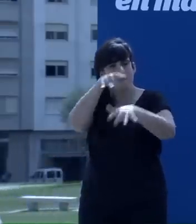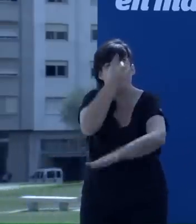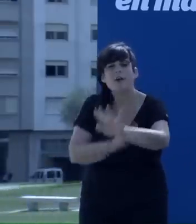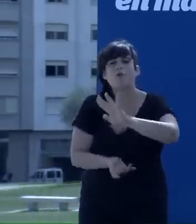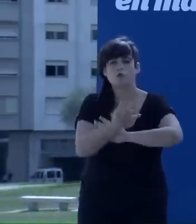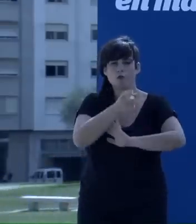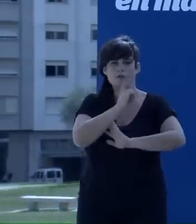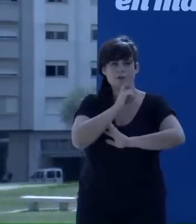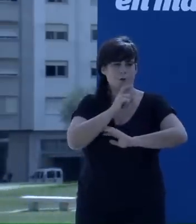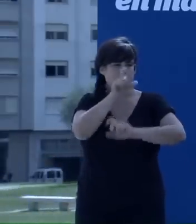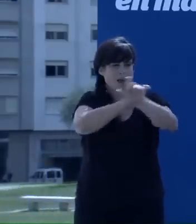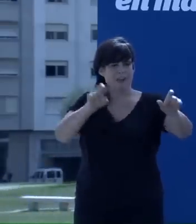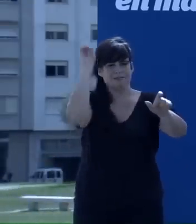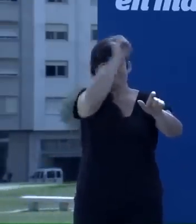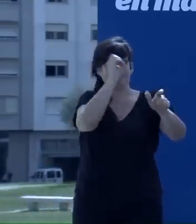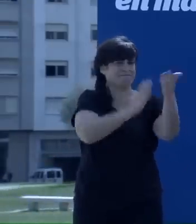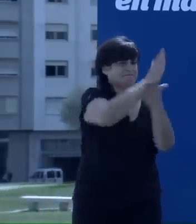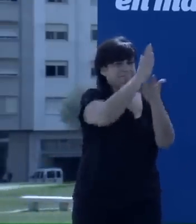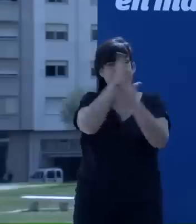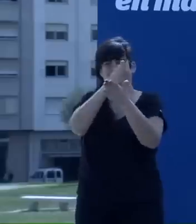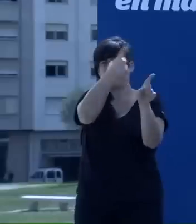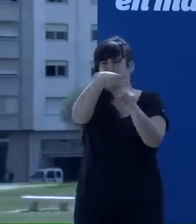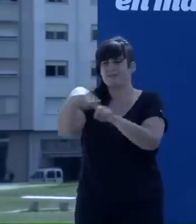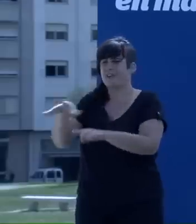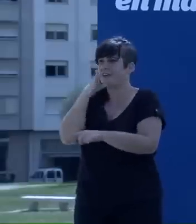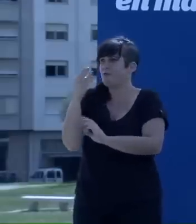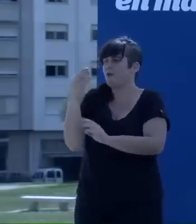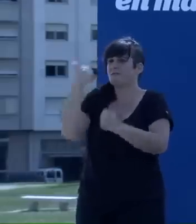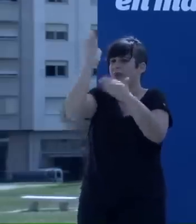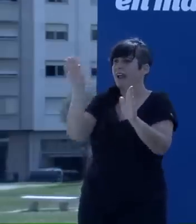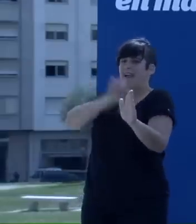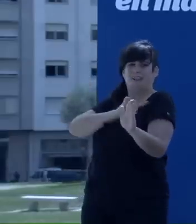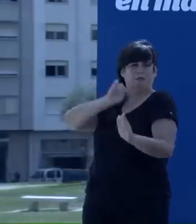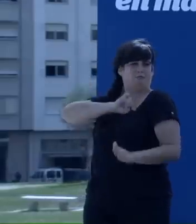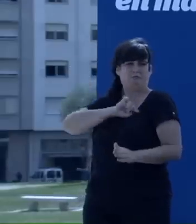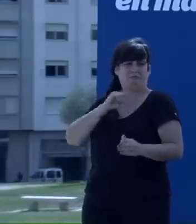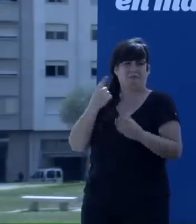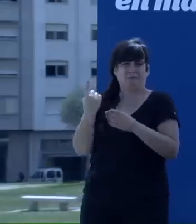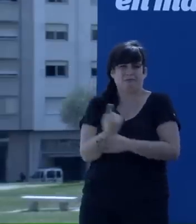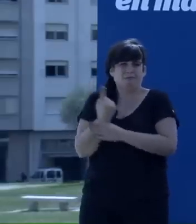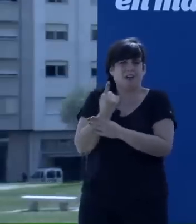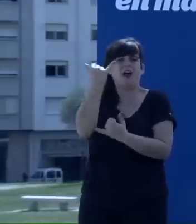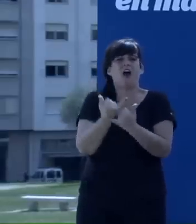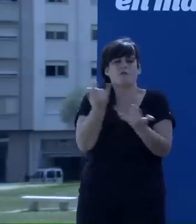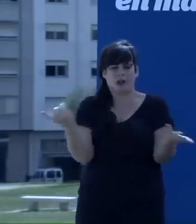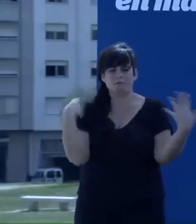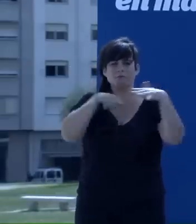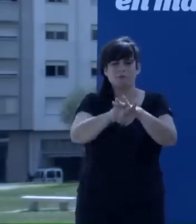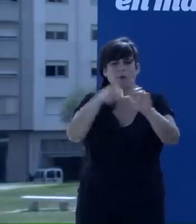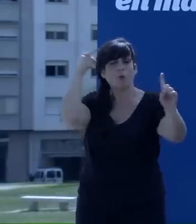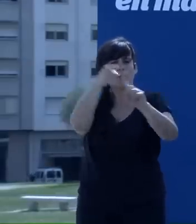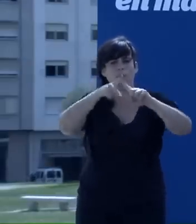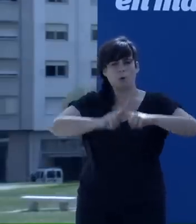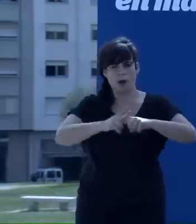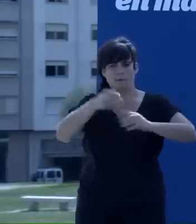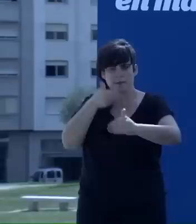unha pluralidade diversa da xente que se sentía desasistida aos partidos convencionais para dotarnos dunha ferramenta que agora ten que chegar o